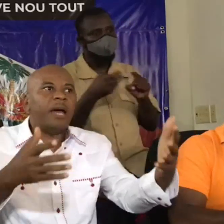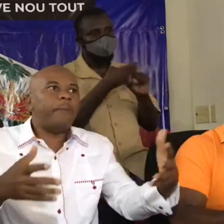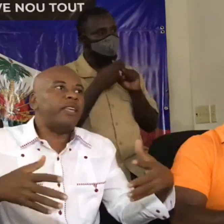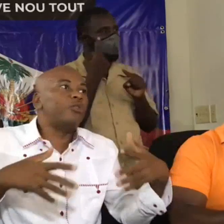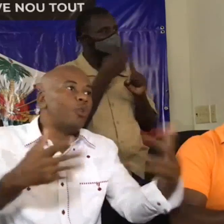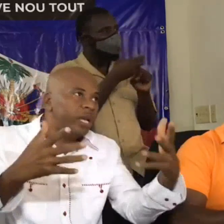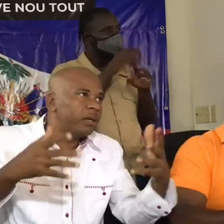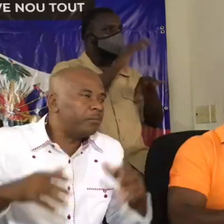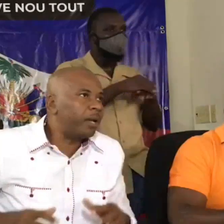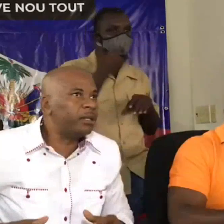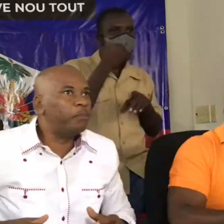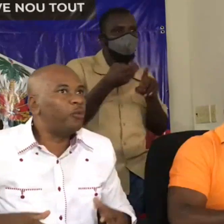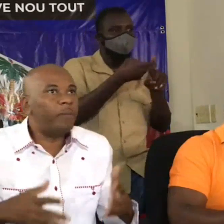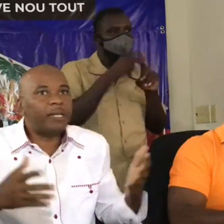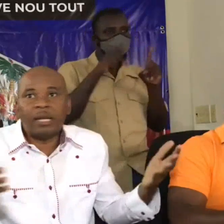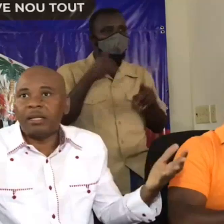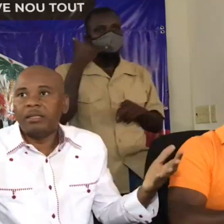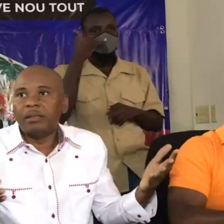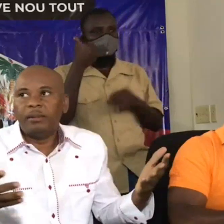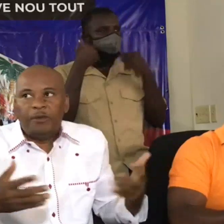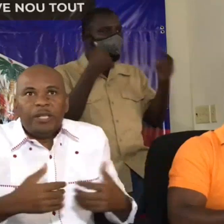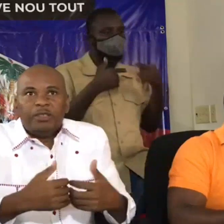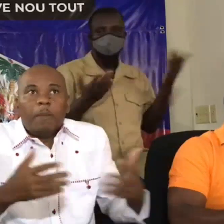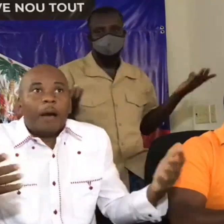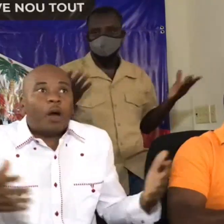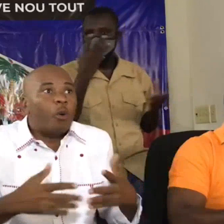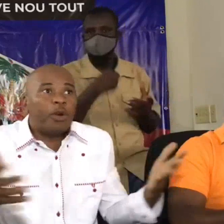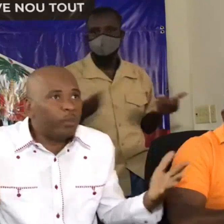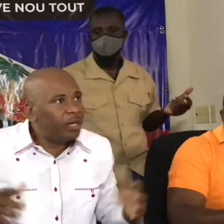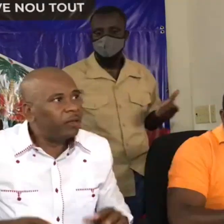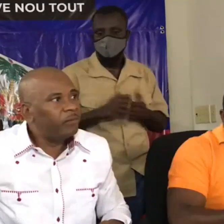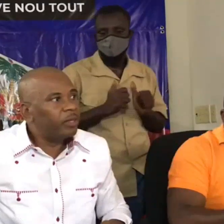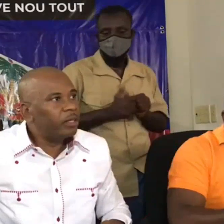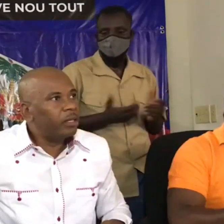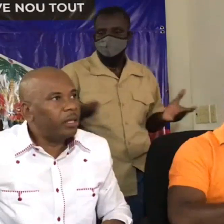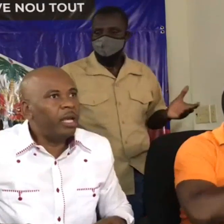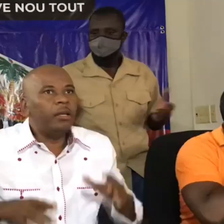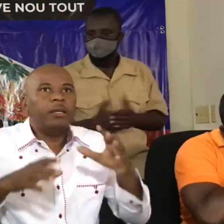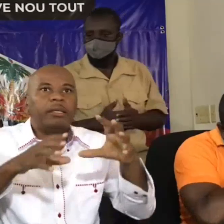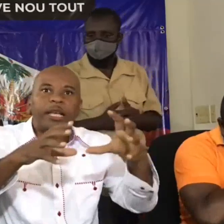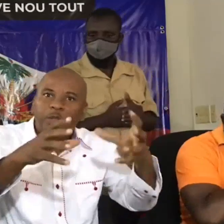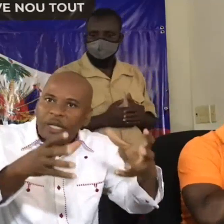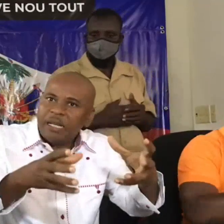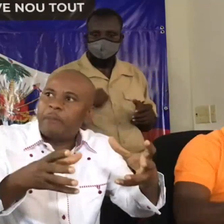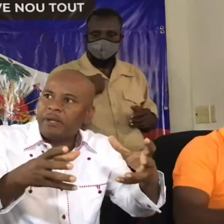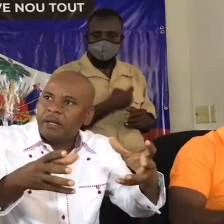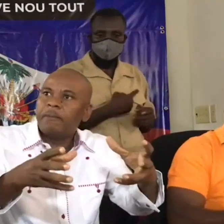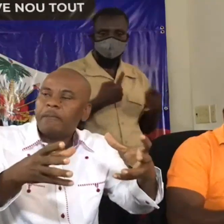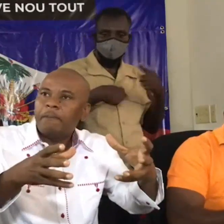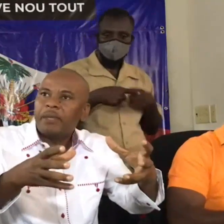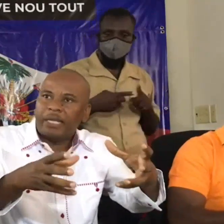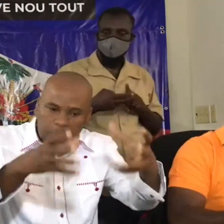qu'il y a des kidnappers qui nous connaissent, par exemple, pour remplacer ça, définitivement par rapport au comportement. Et question